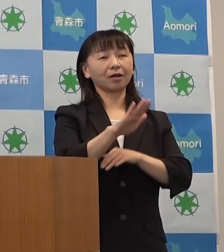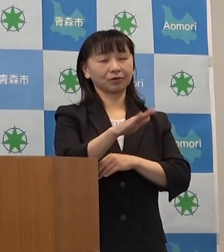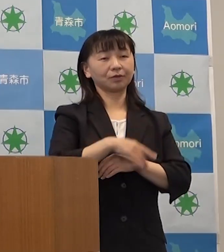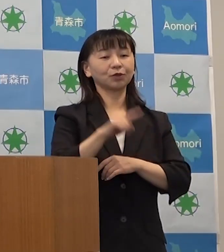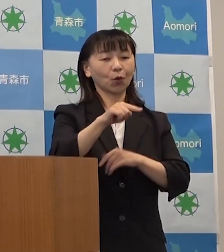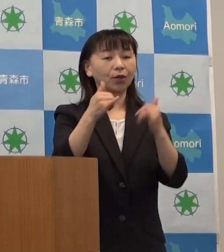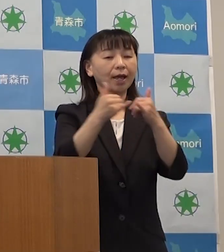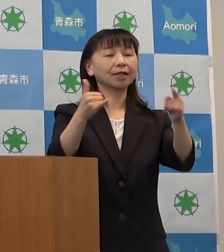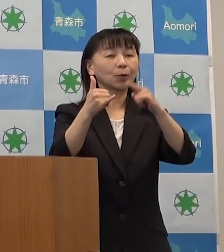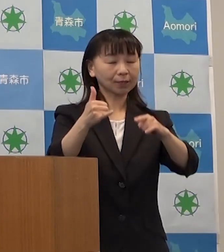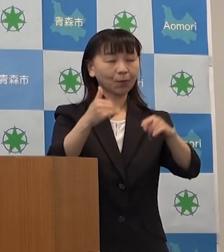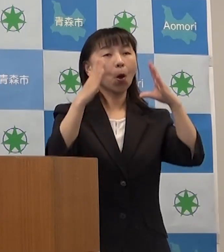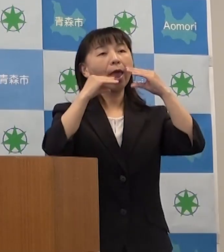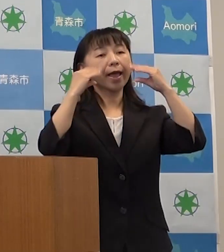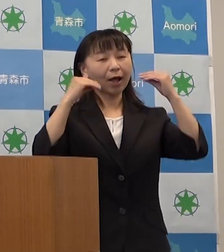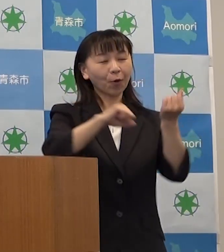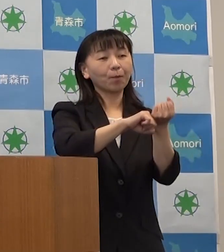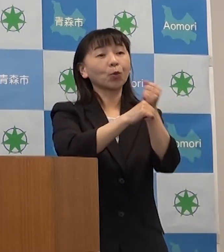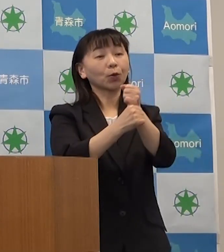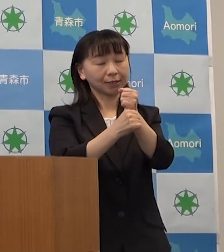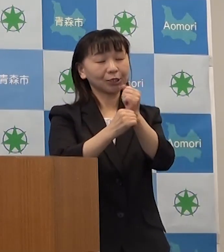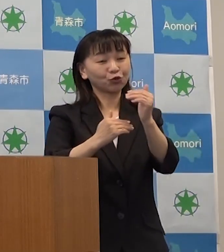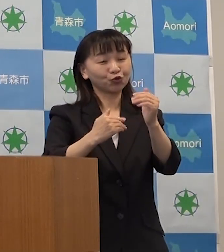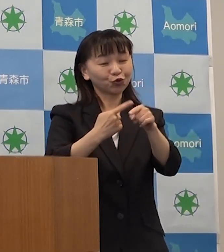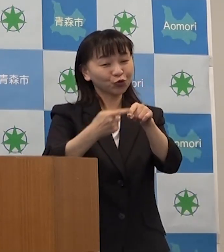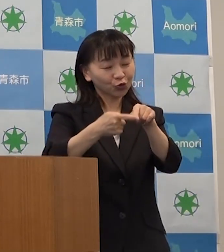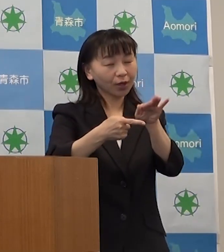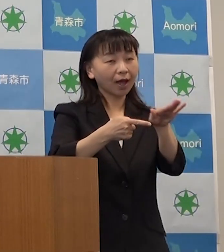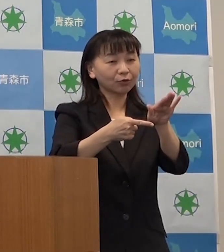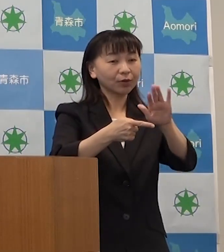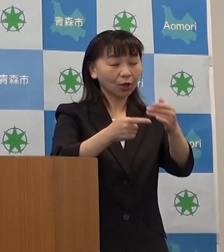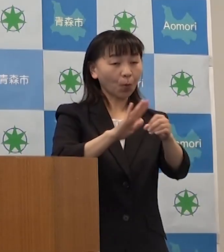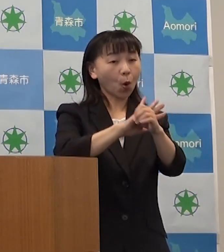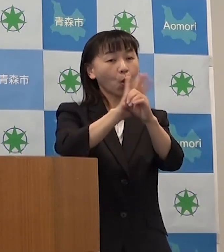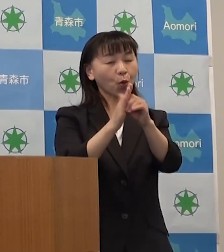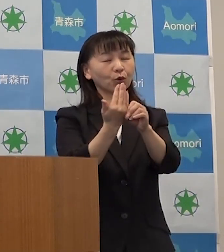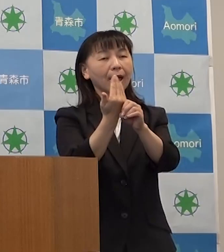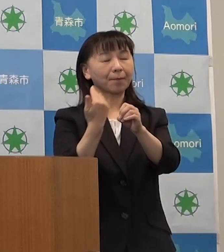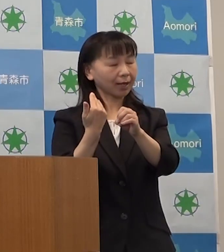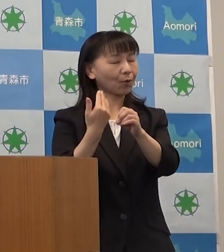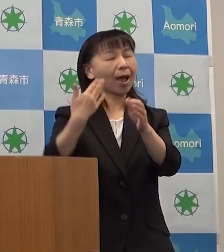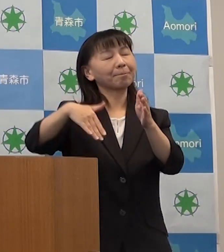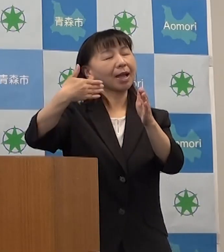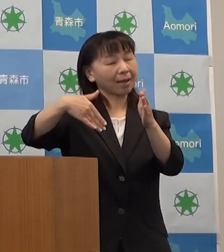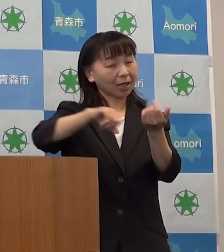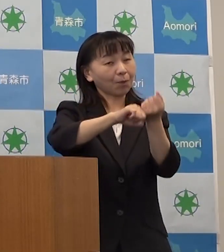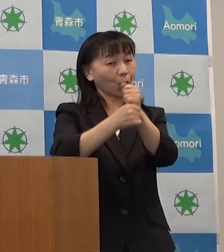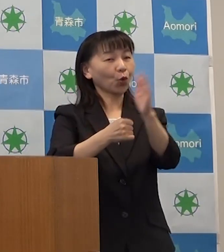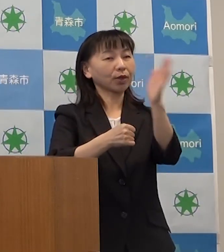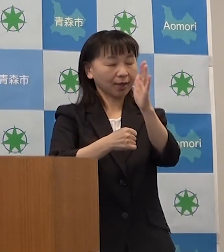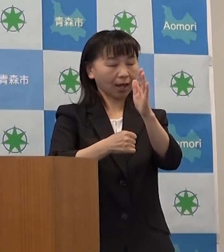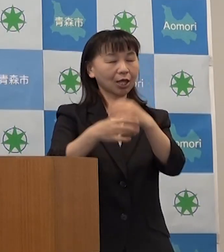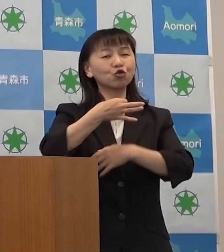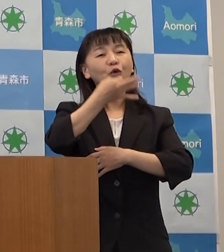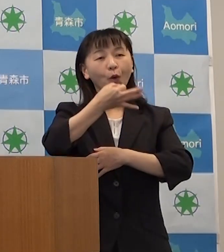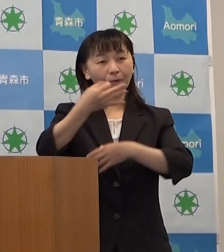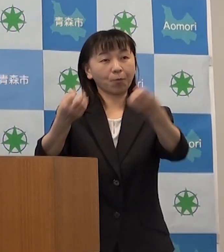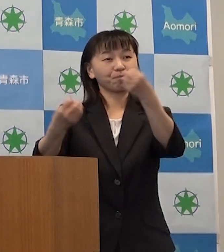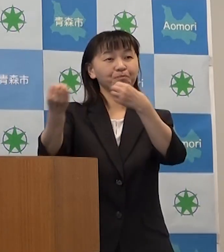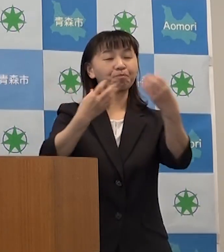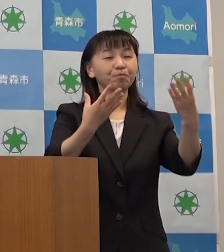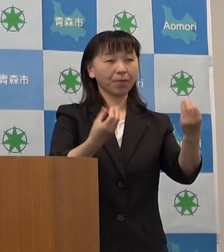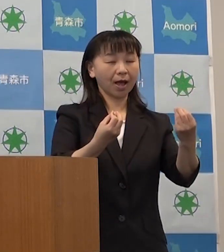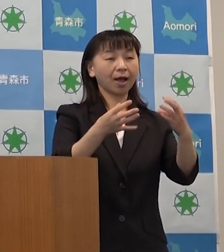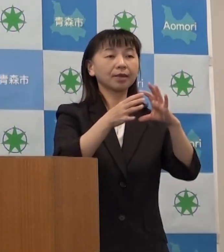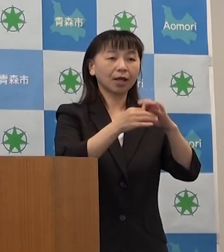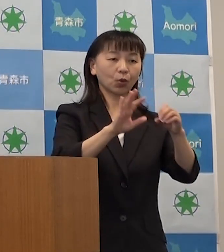ういった方々にも笑顔が戻りつつありますが、でもまだまだコロナ前には戻ってないという声がすごく多いわけです。でも